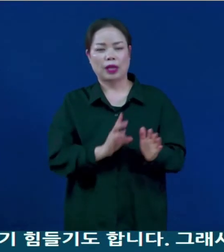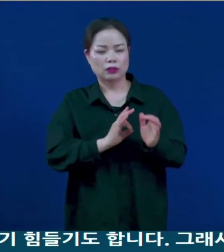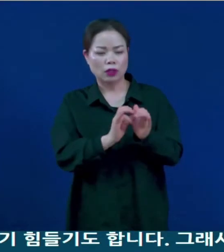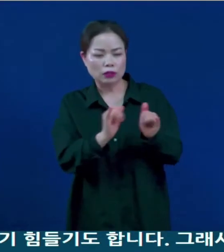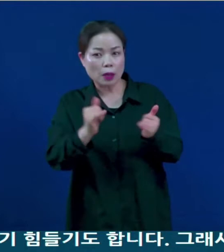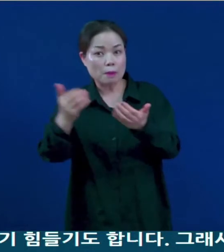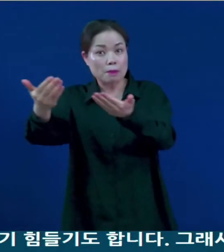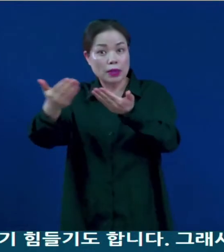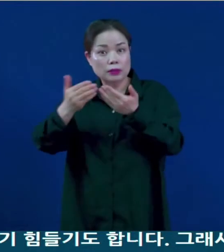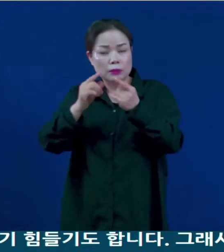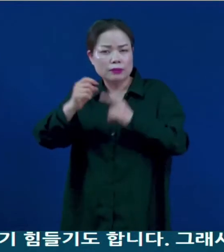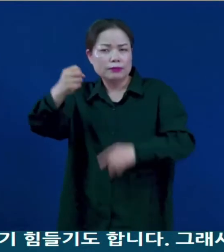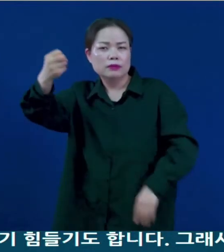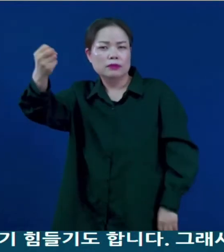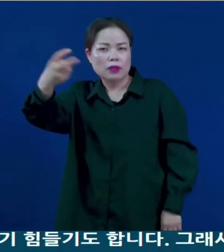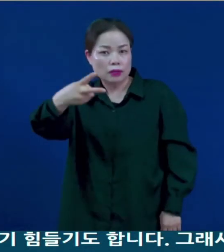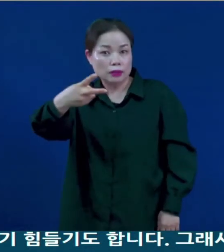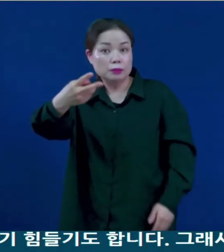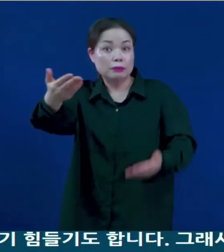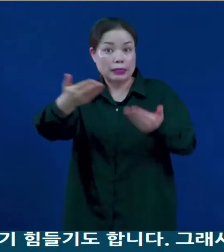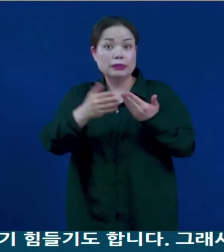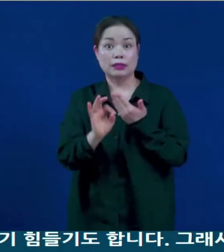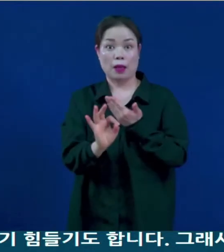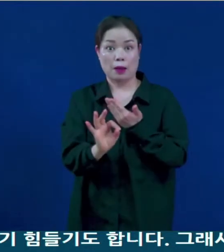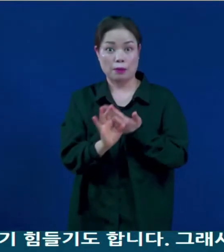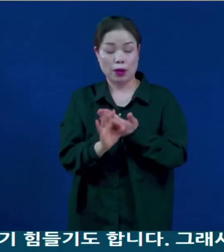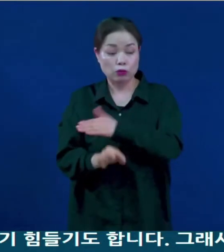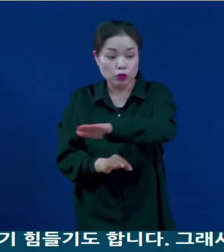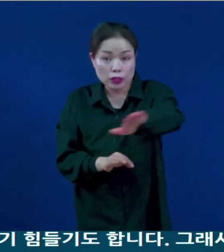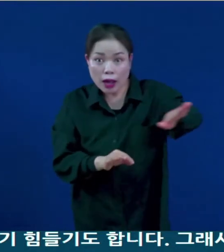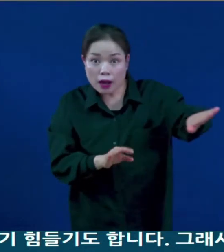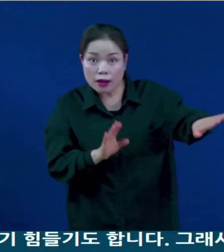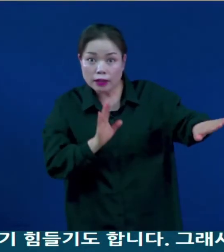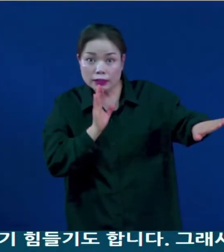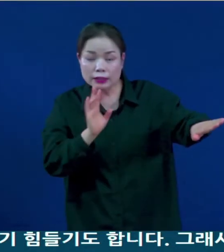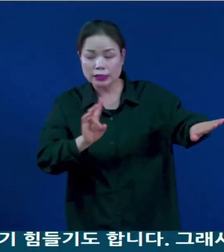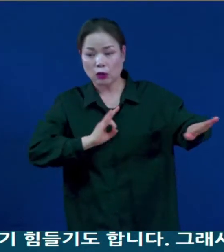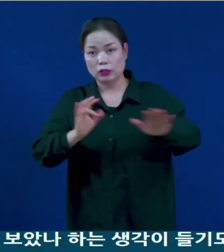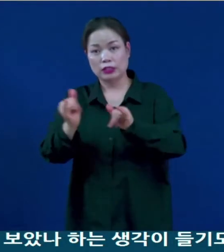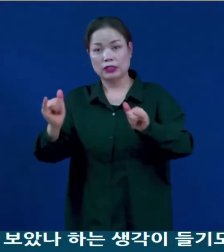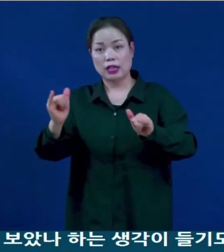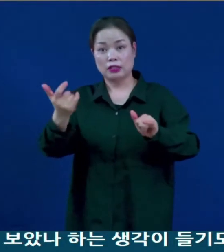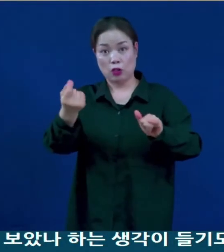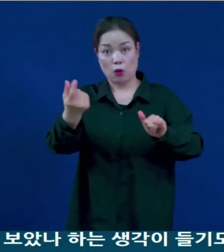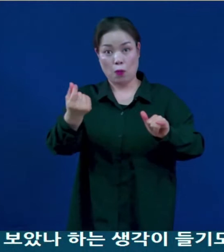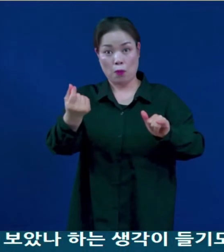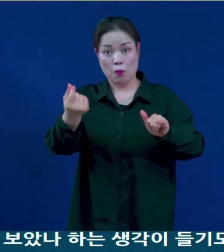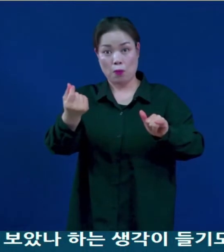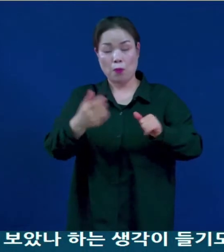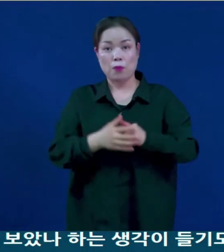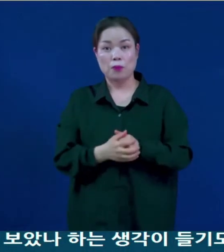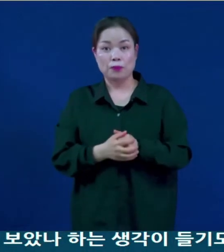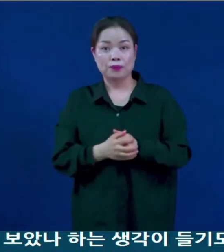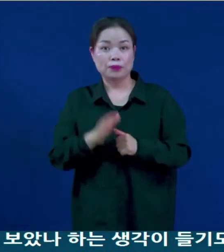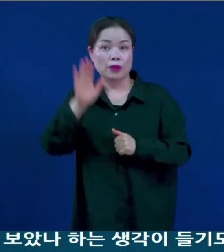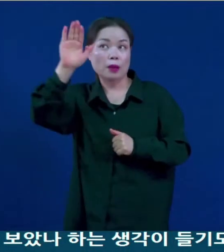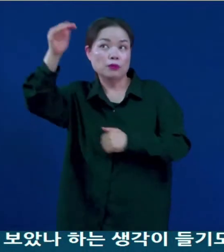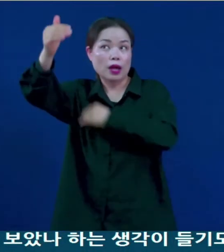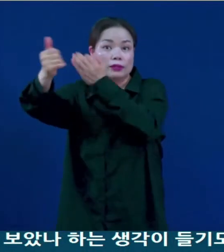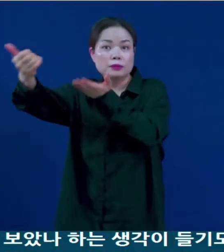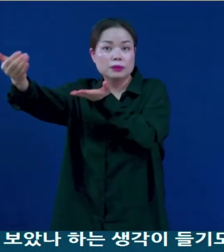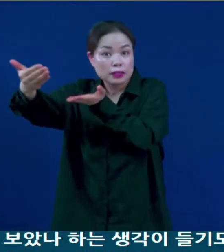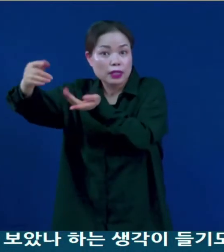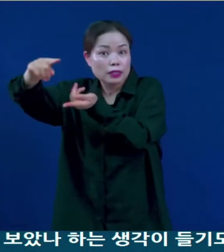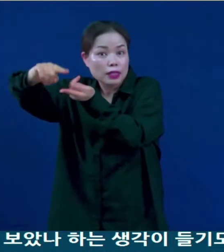선지자들이 받은 말씀을 다시 받게 된다면, 그래서 우리가 마치 그 선지자가 돼서 앞으로 하나님이